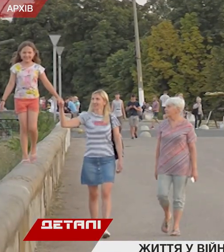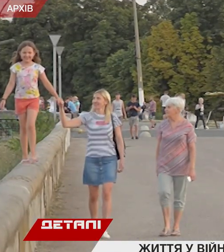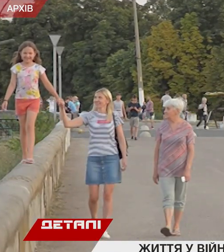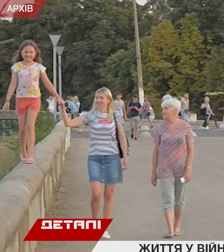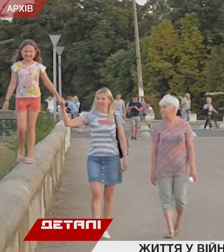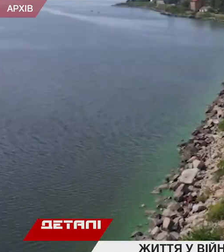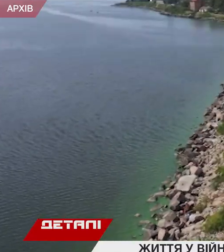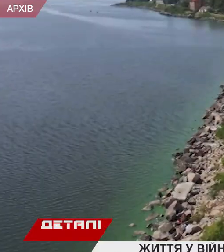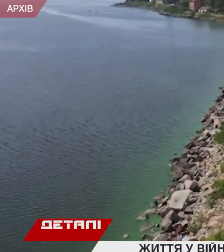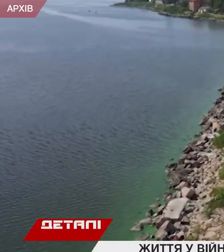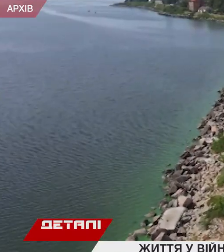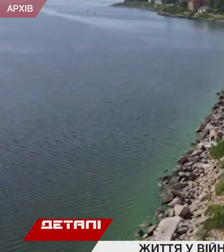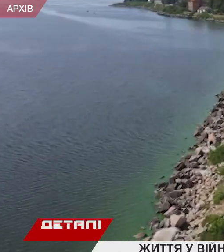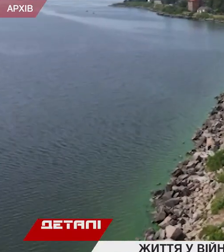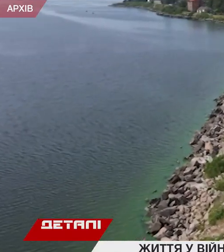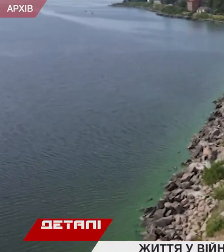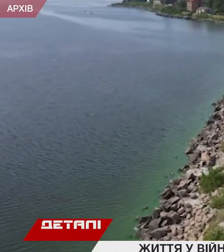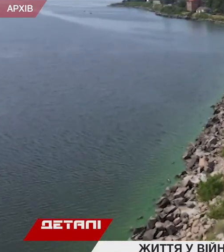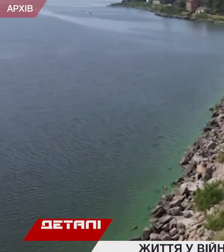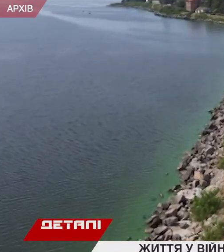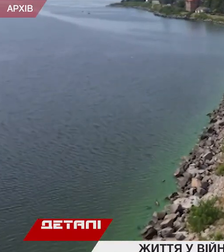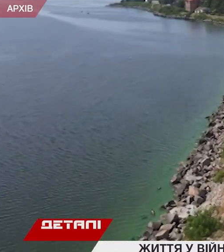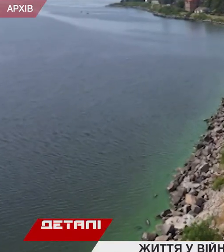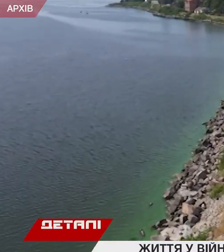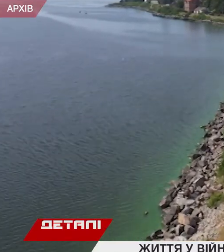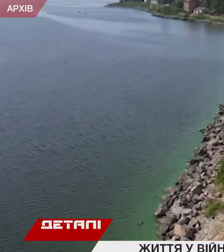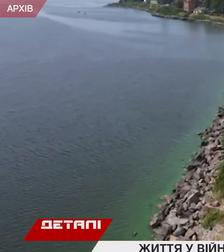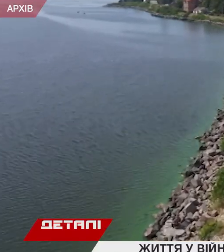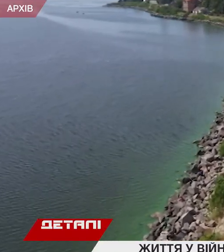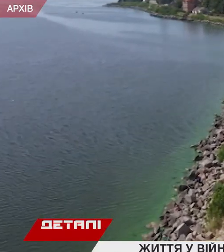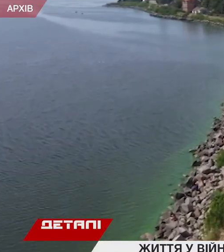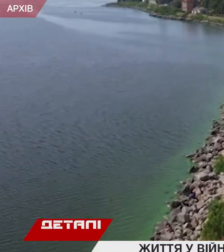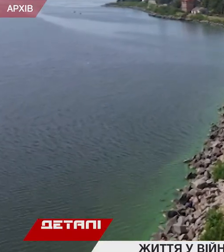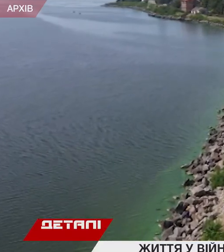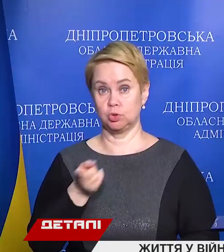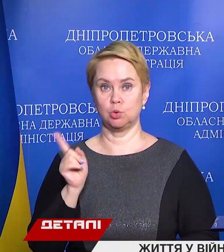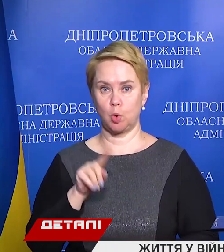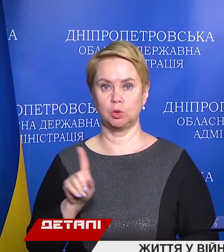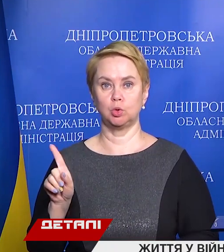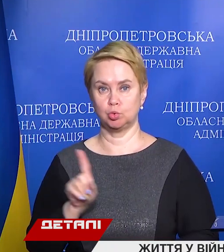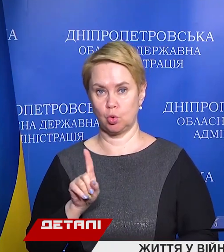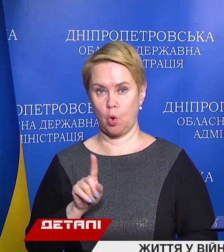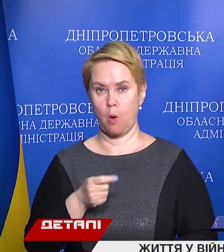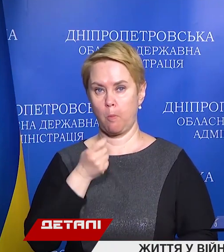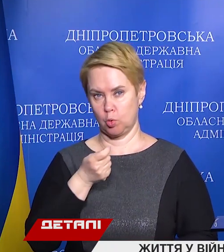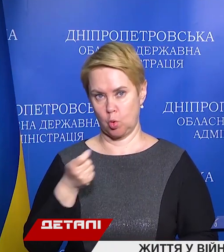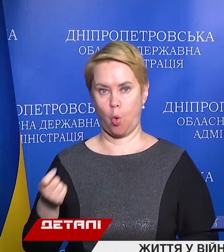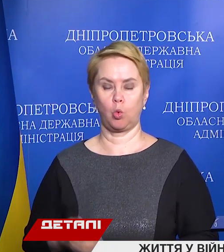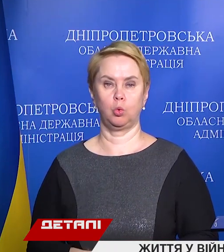свою роботу. Відтак Нікополь помалу повертається до звичного життя, каже міський голова. Потроху